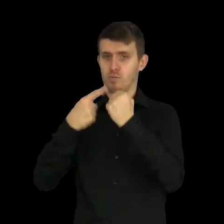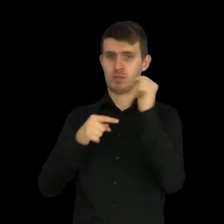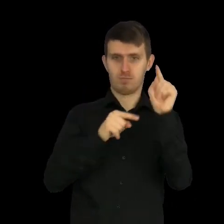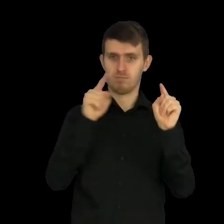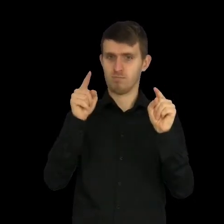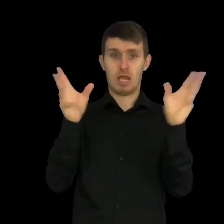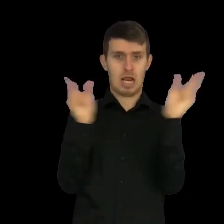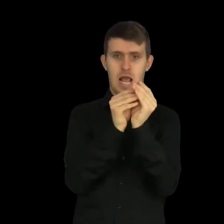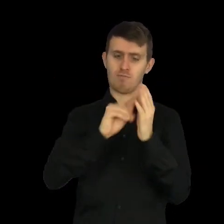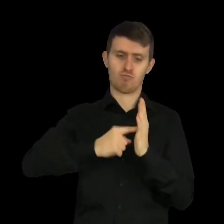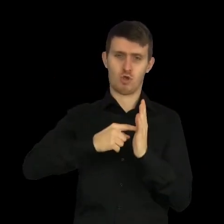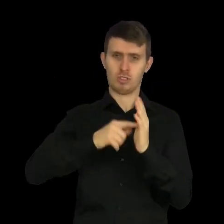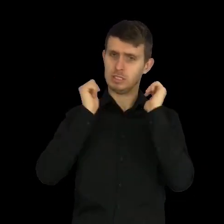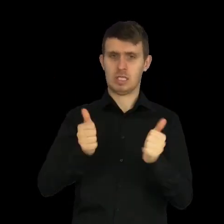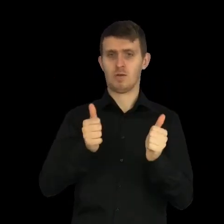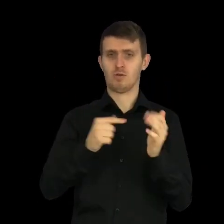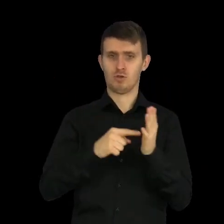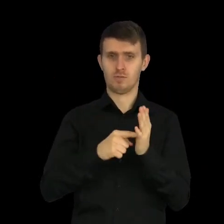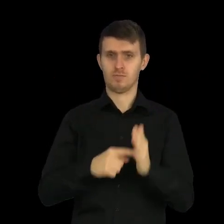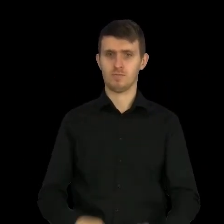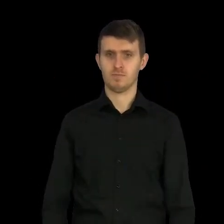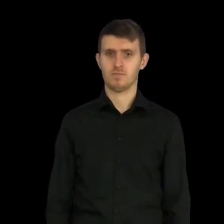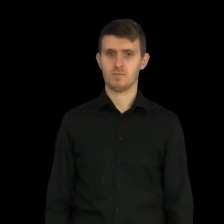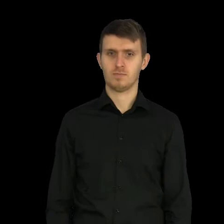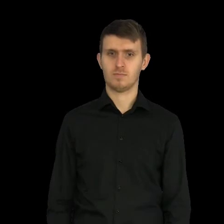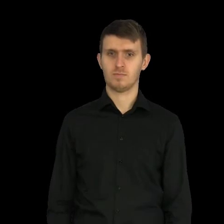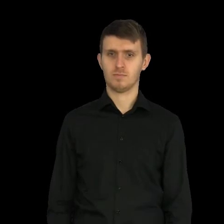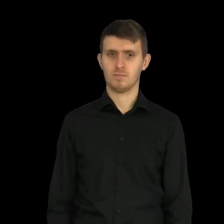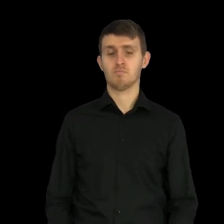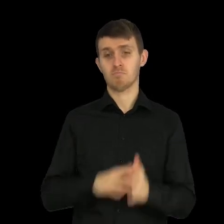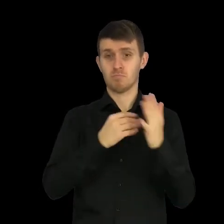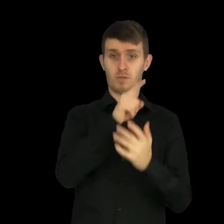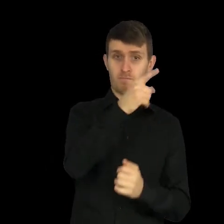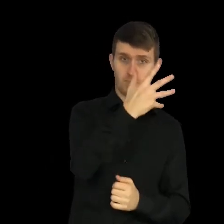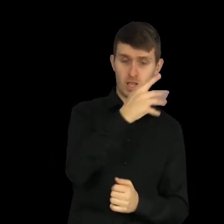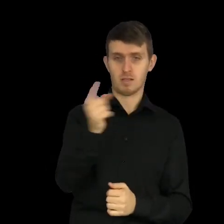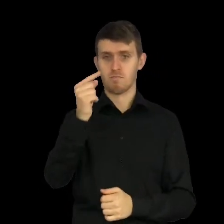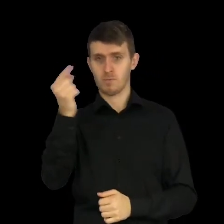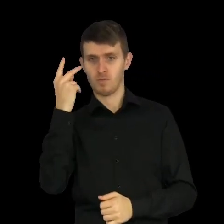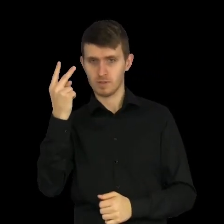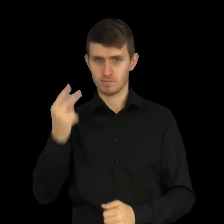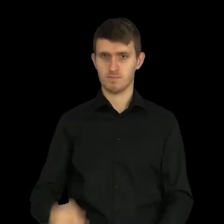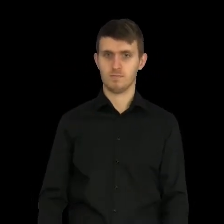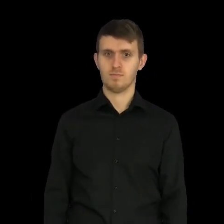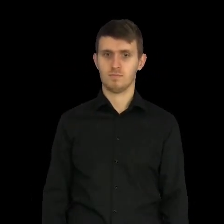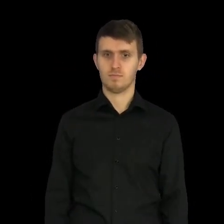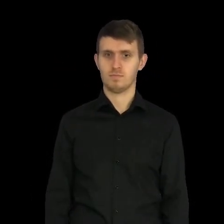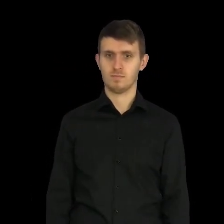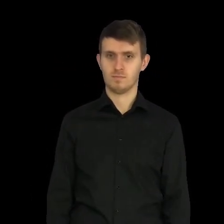Te liczby to współczynniki. To liczby, przez które mnoży się zmienną. Na przykład przez 5 albo przez minus 2.